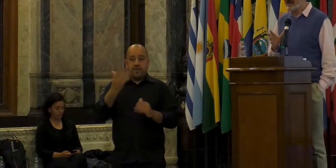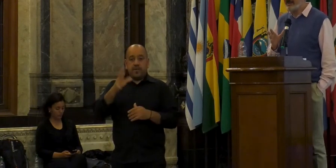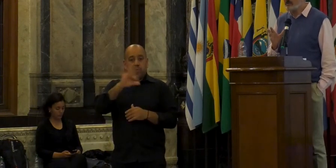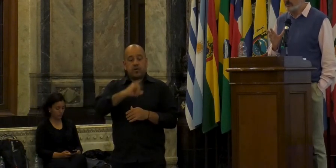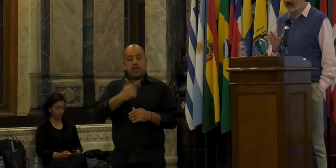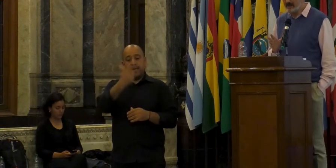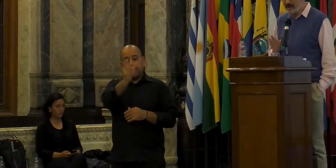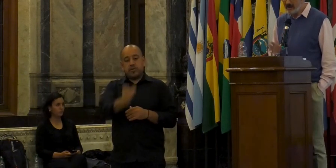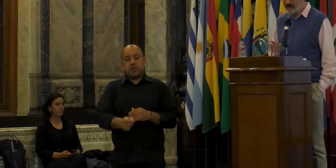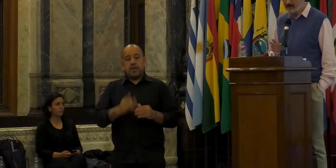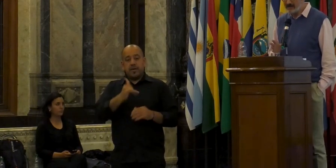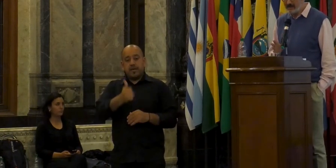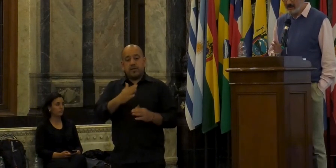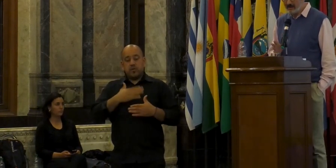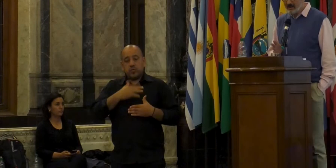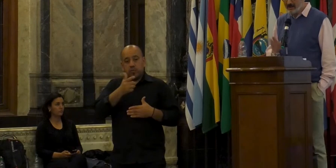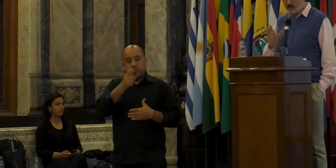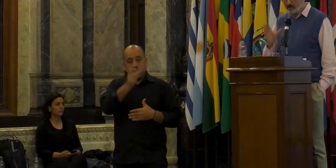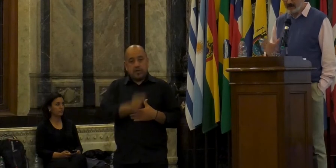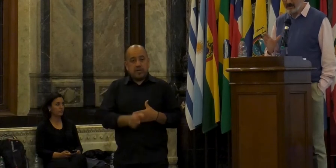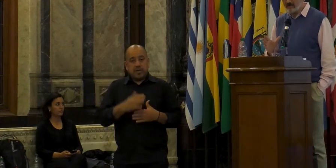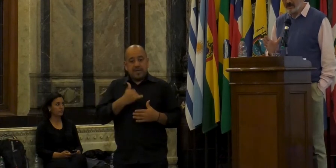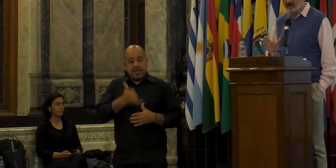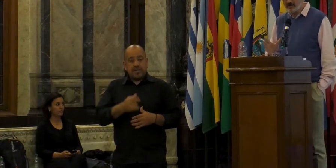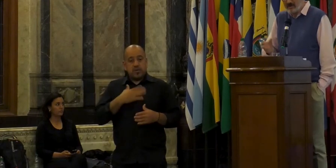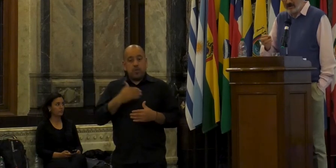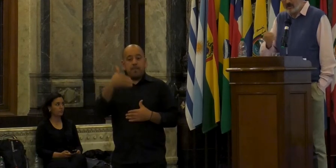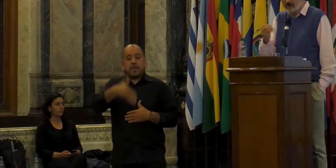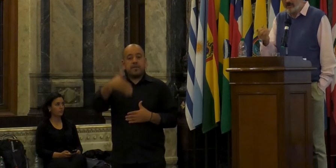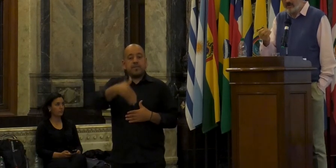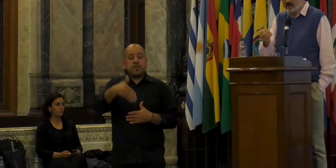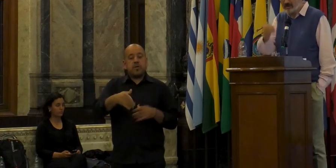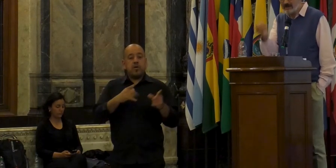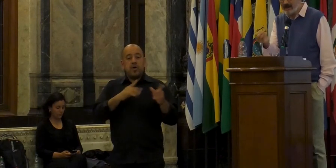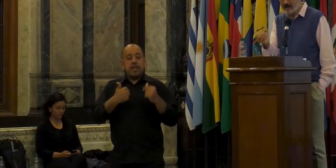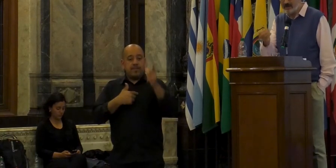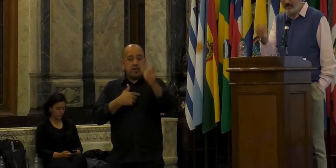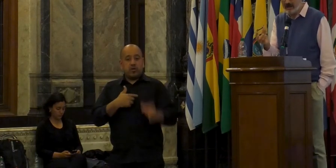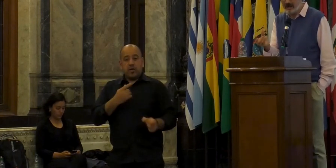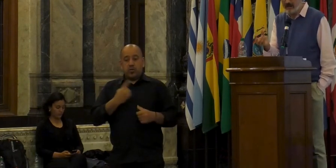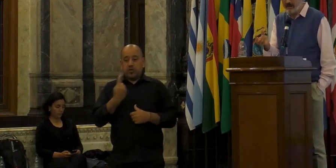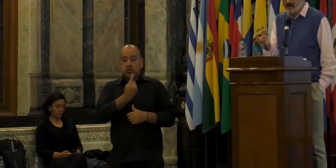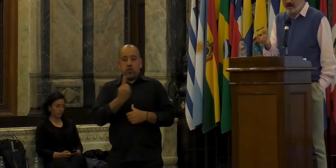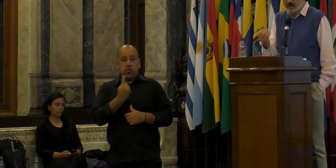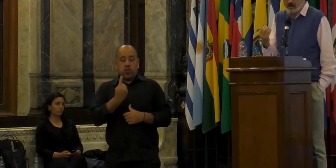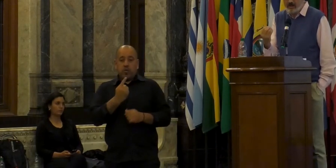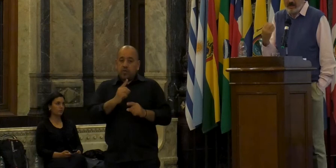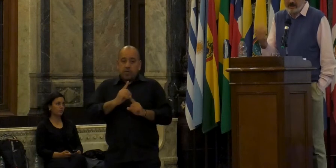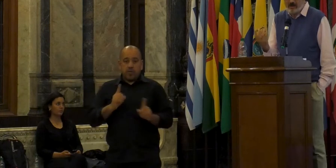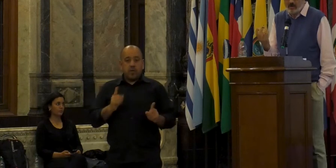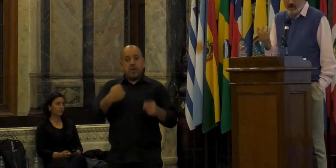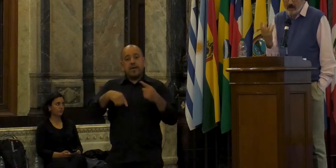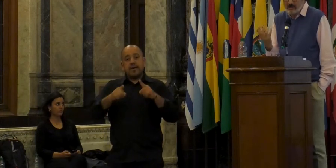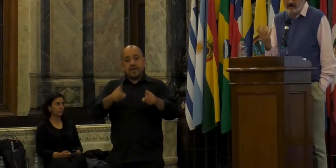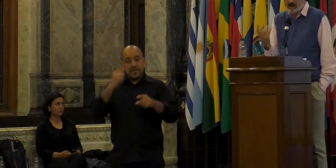sujeto está en sus pertenencias y en sus participaciones. O sea, el sujeto no es una cosa aislada, no es separada. En eso